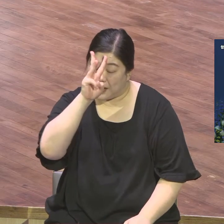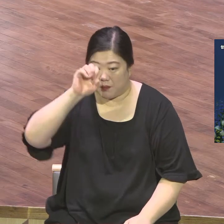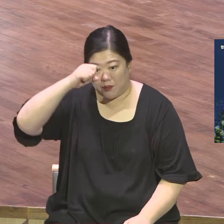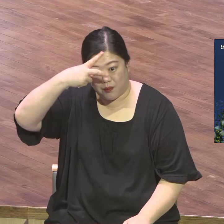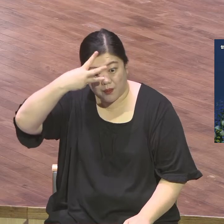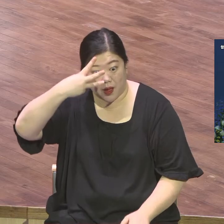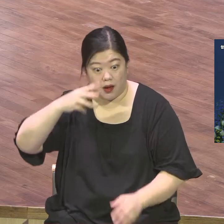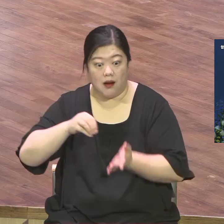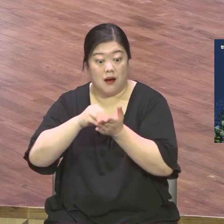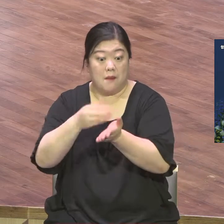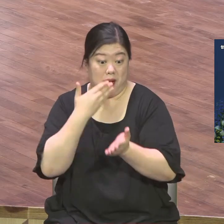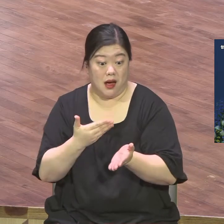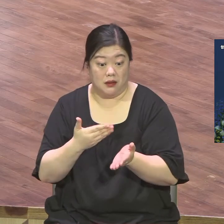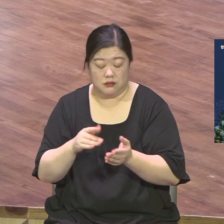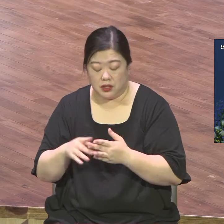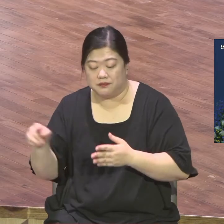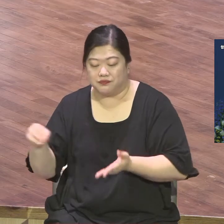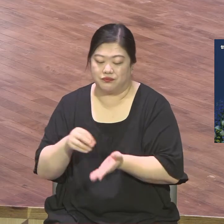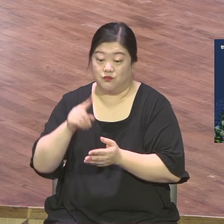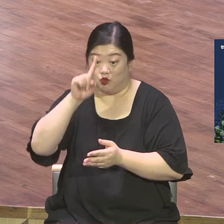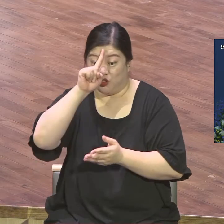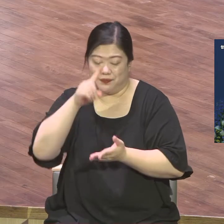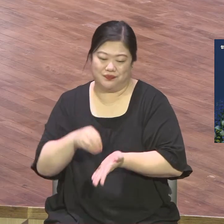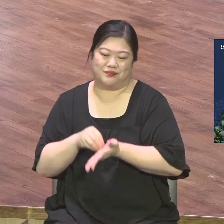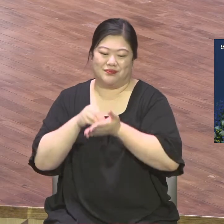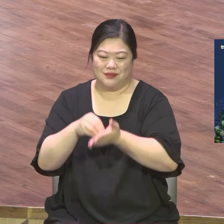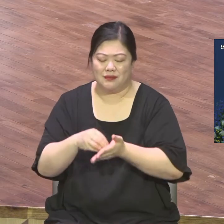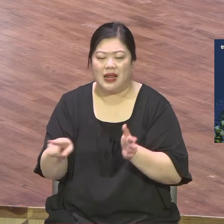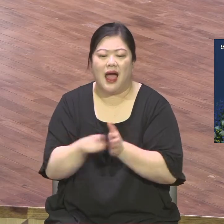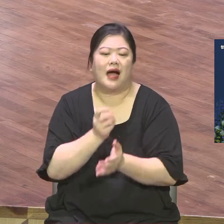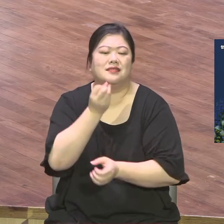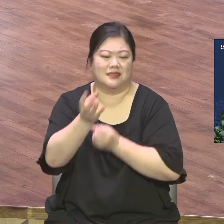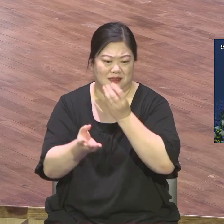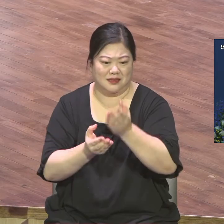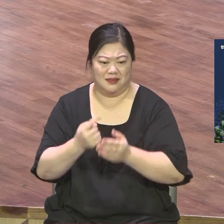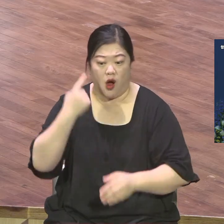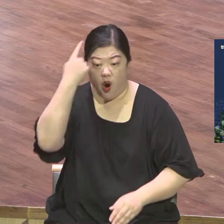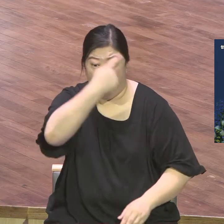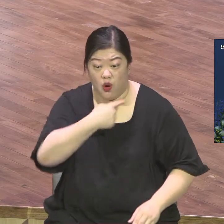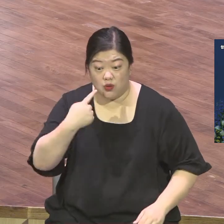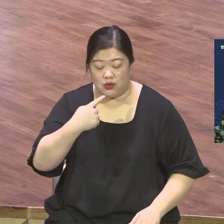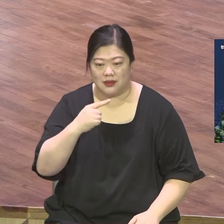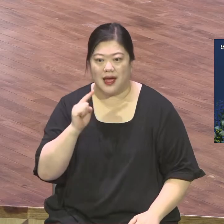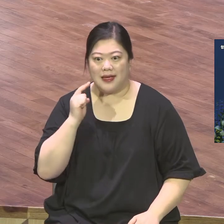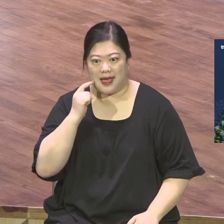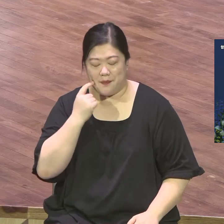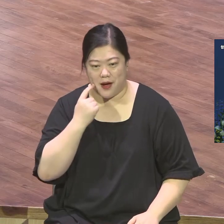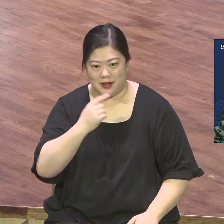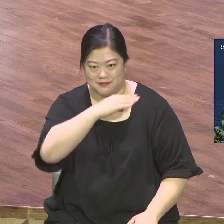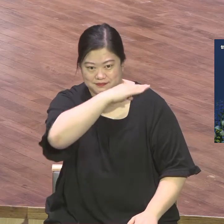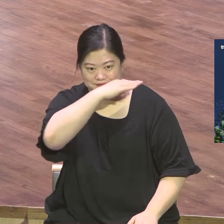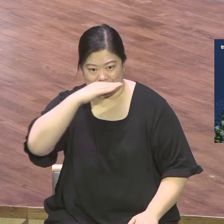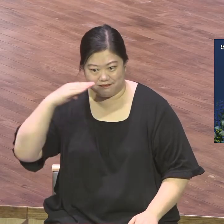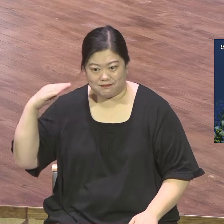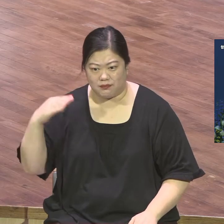1학년인데 간증을 하는데 얼마나 생긴 것도 진실하게 생기고 정직하게 예쁘게